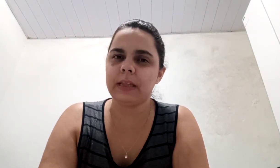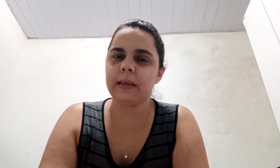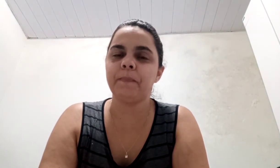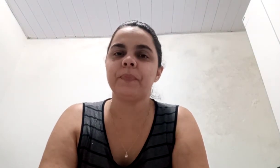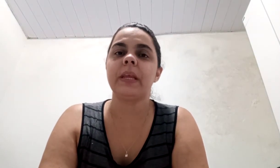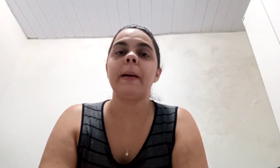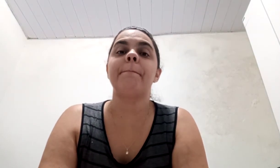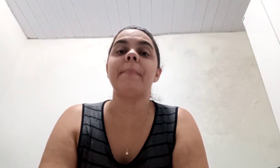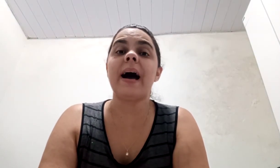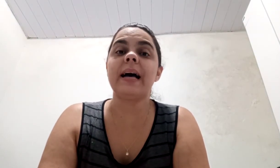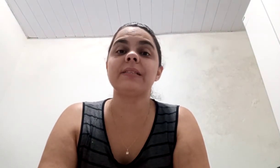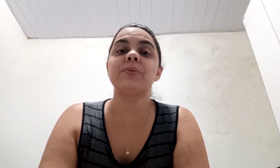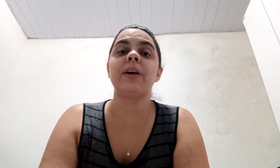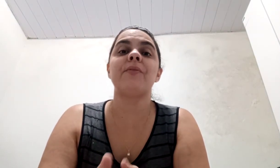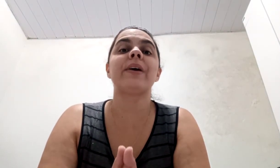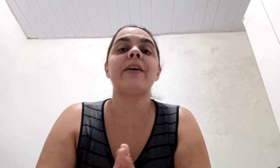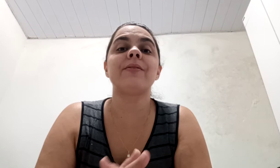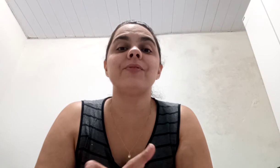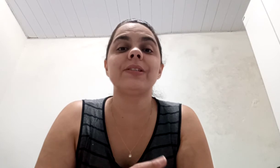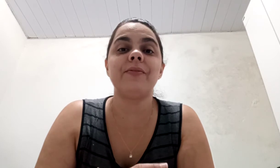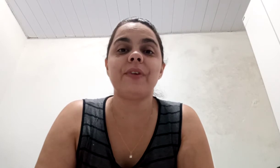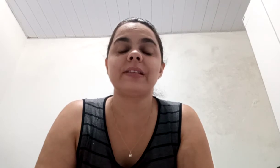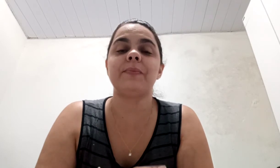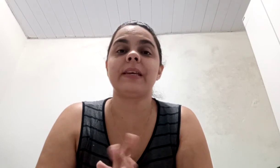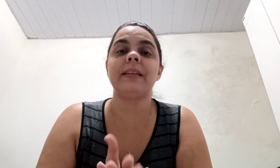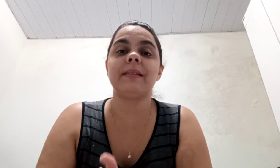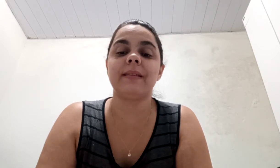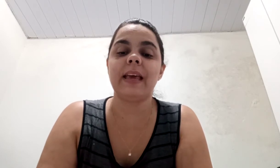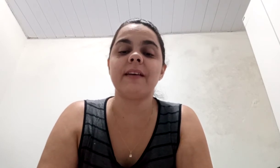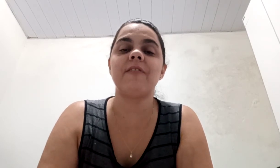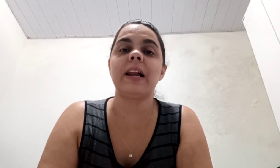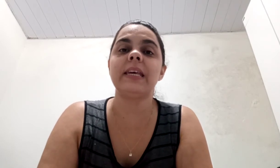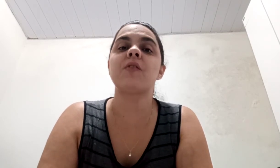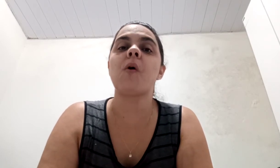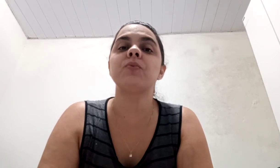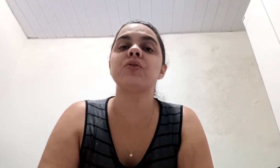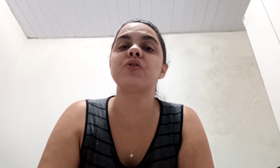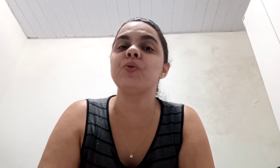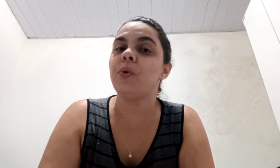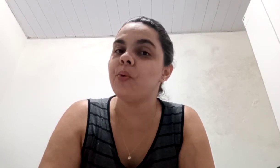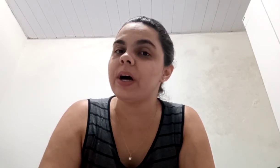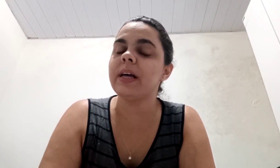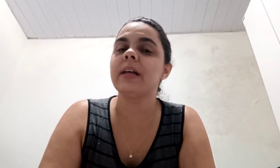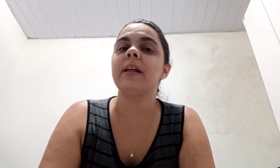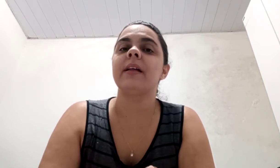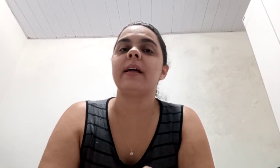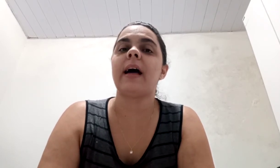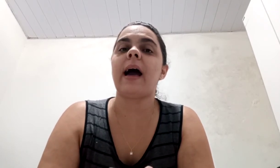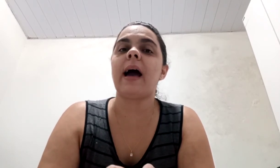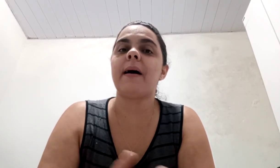rapidamente, mas o que eu quero que você faça para que tenha valia como sua